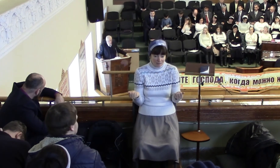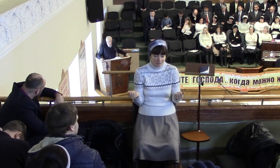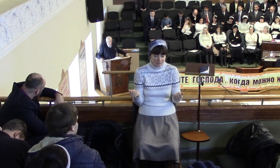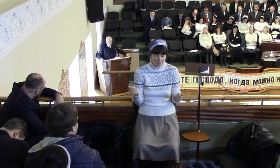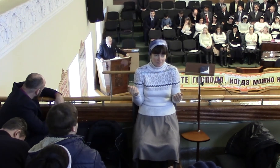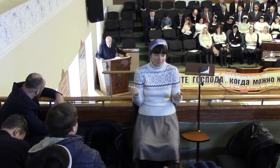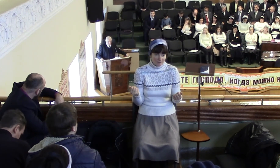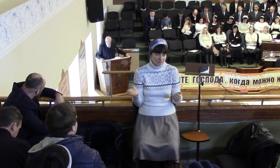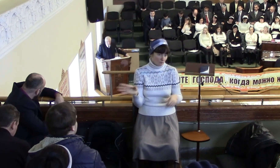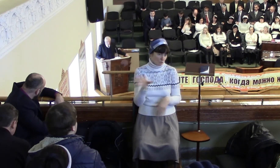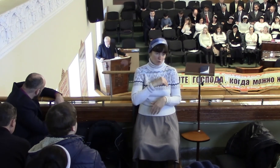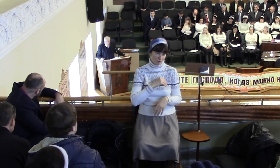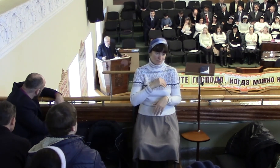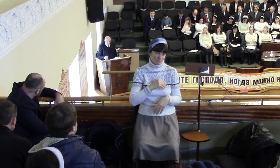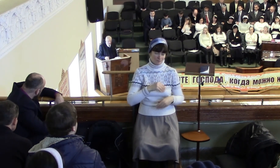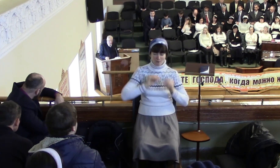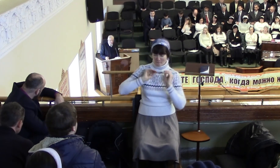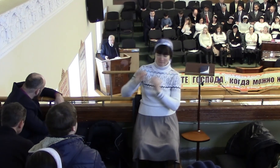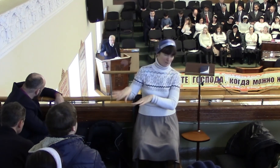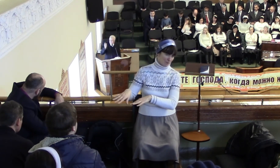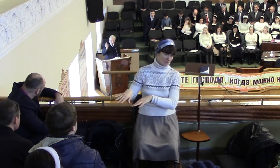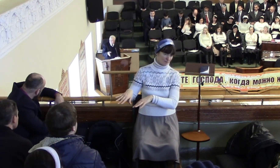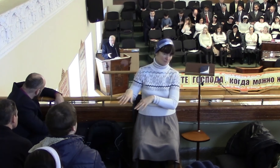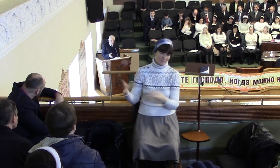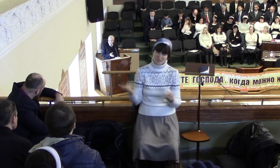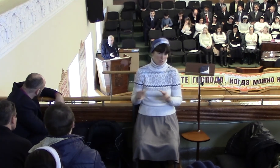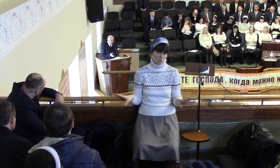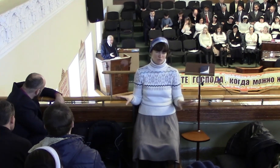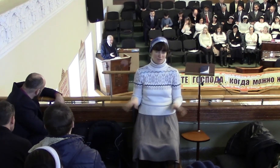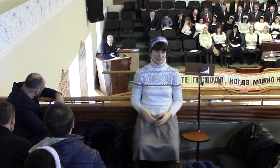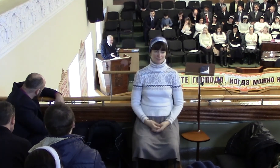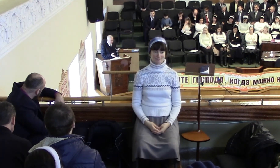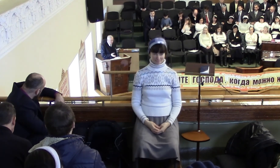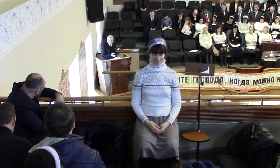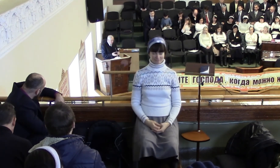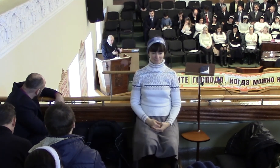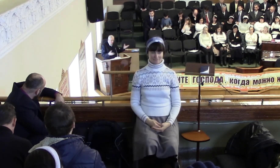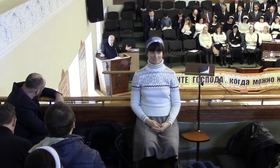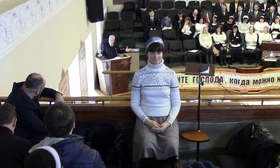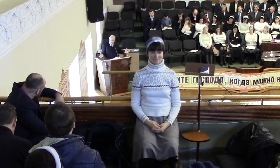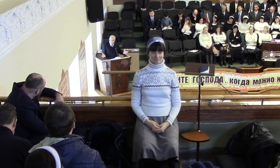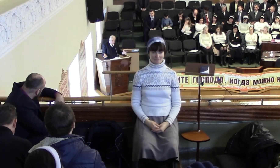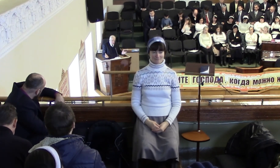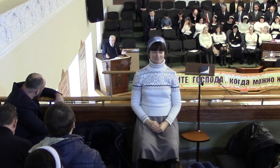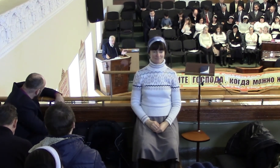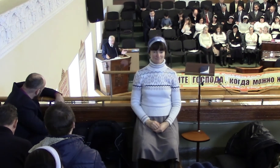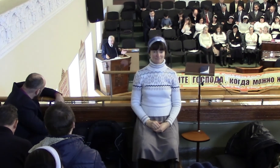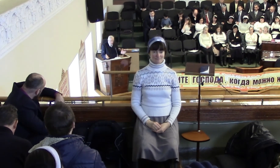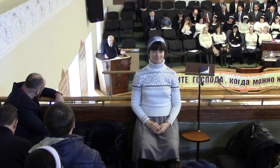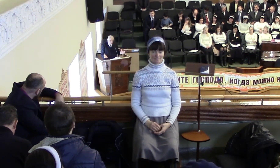перестает работать. Он обычная посудина, в которой быстро все остывает. И пропадают деньги